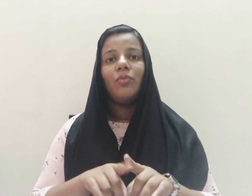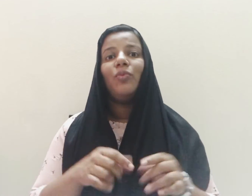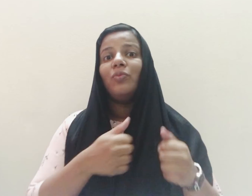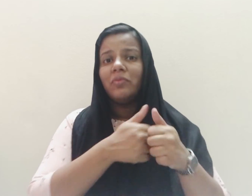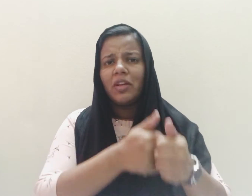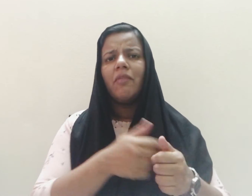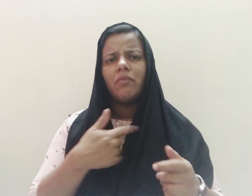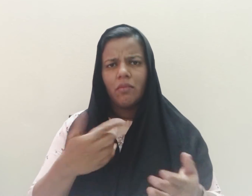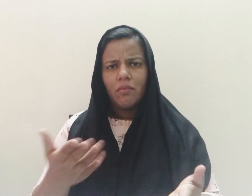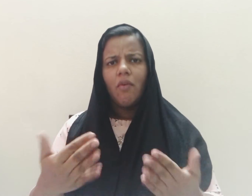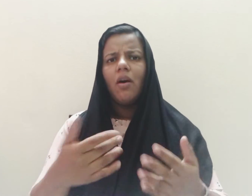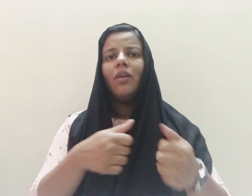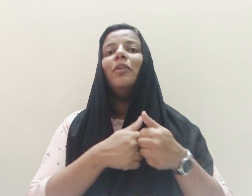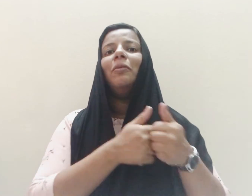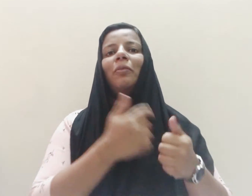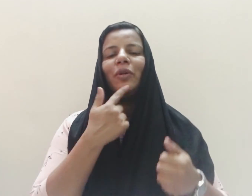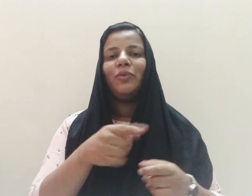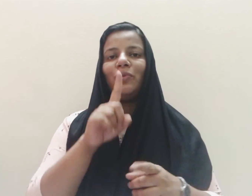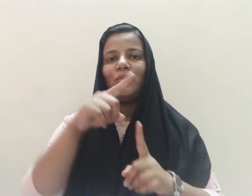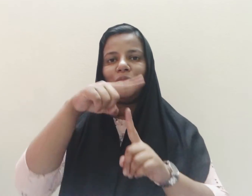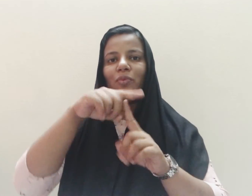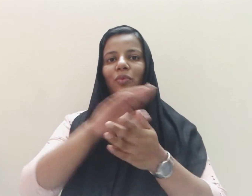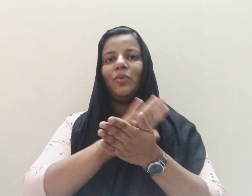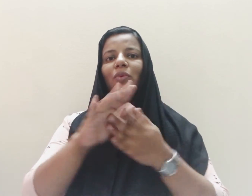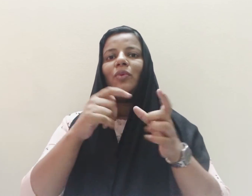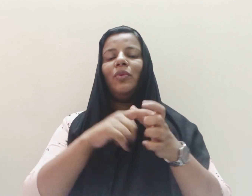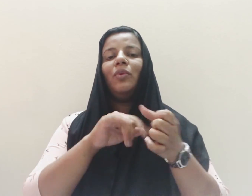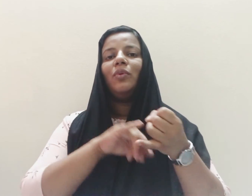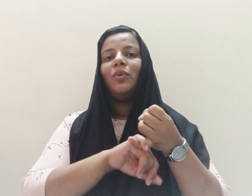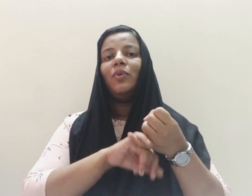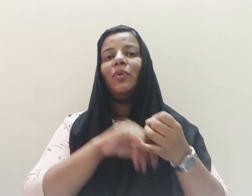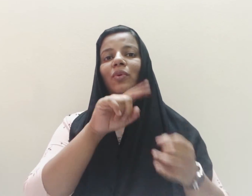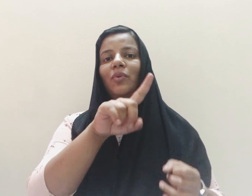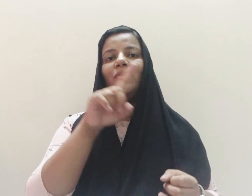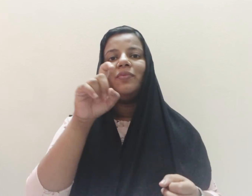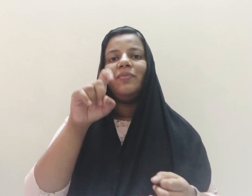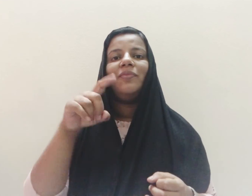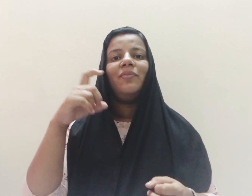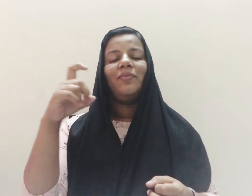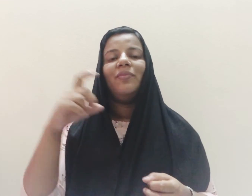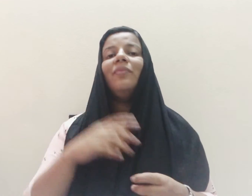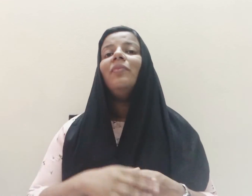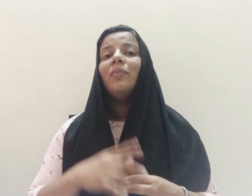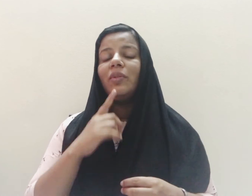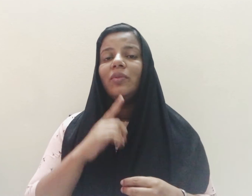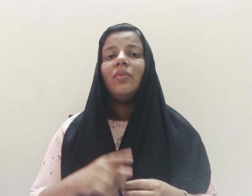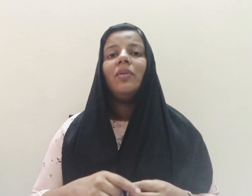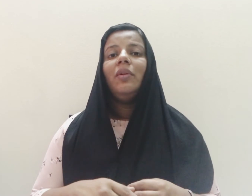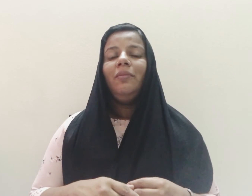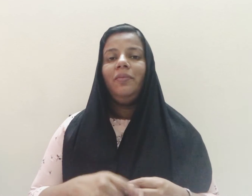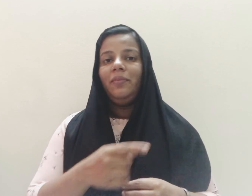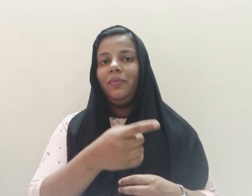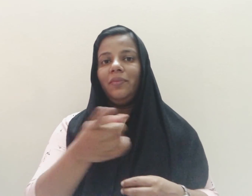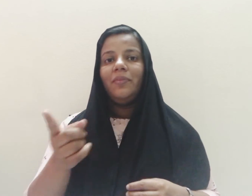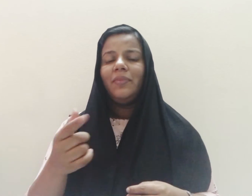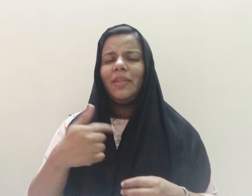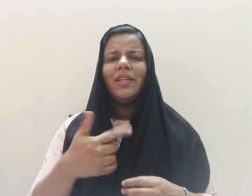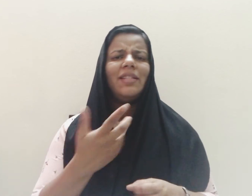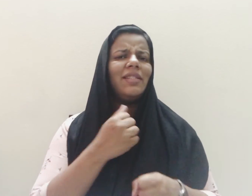ആമേൻ തെസ്സലോനിക്കയ സഭയെ നോക്കിയിട്ട് പറയുക, 1 തെസ്സലോനിക്കയർ 1:7, ഞാൻ അങ്ങനെ ജസ്റ്റ് ഒരു റെഫറൻസ് പറയുന്നേ ഉള്ളൂ. അങ്ങനെ നിങ്ങൾ മെക്കോദോനിയയിലും